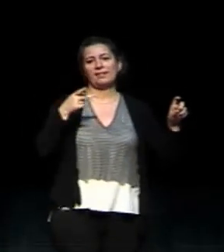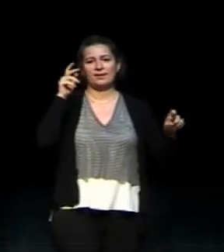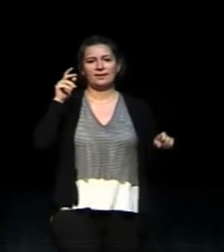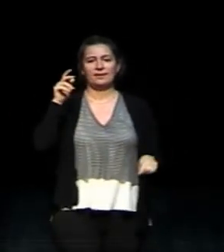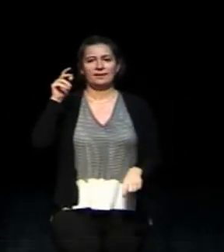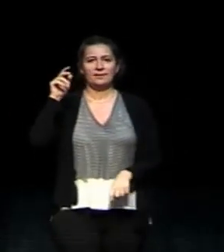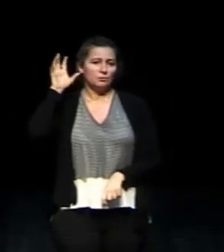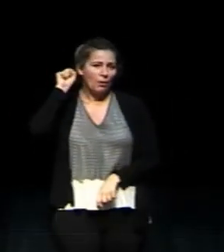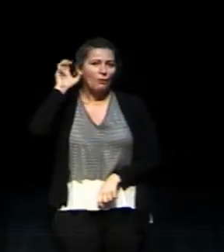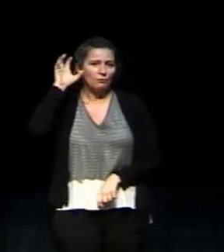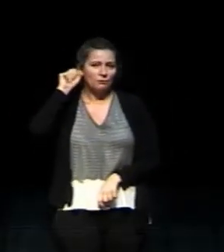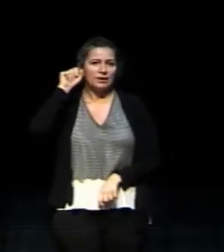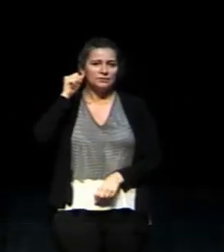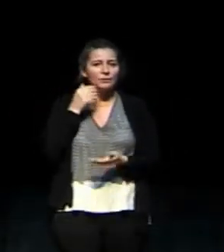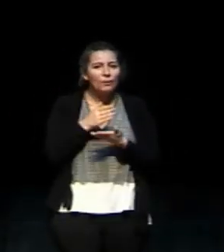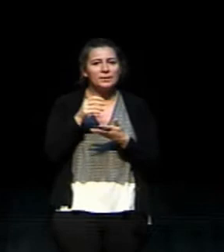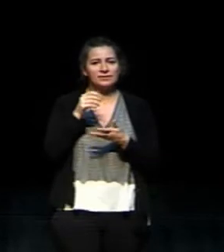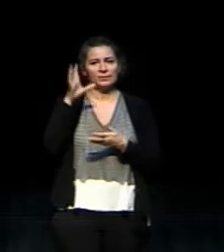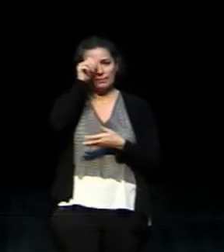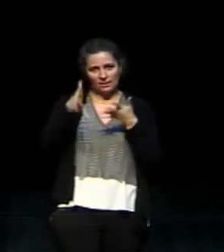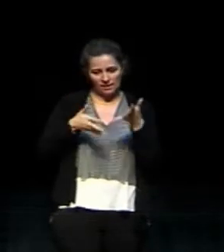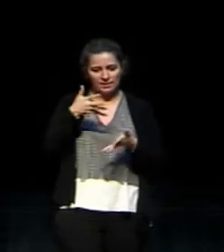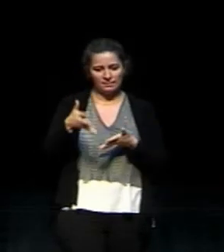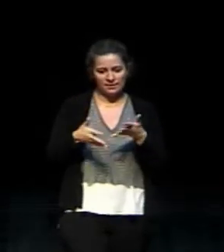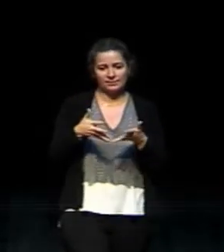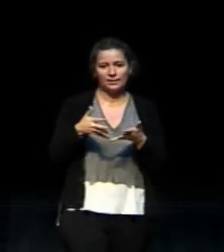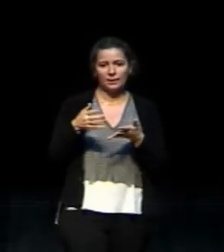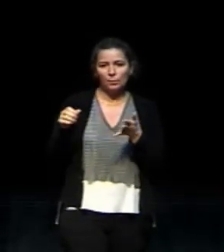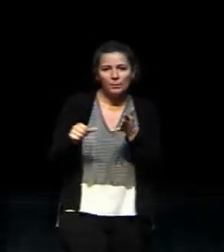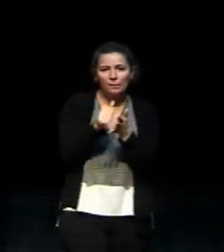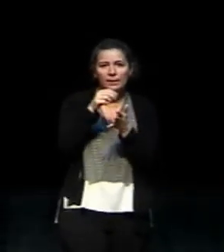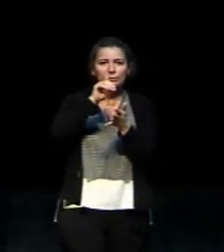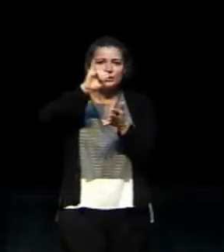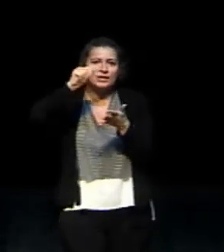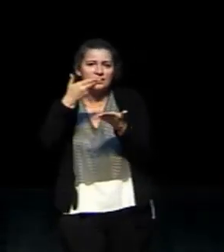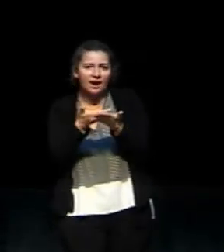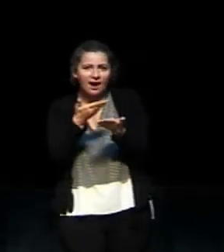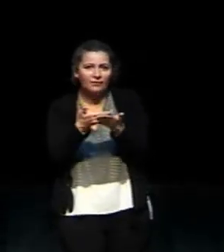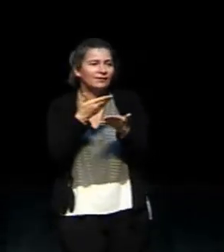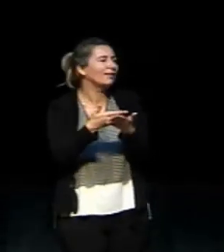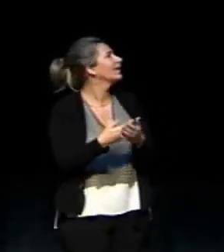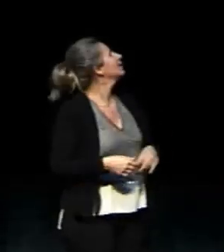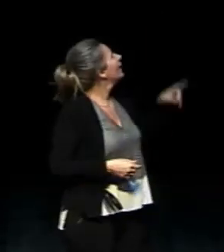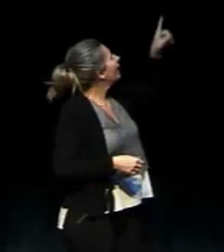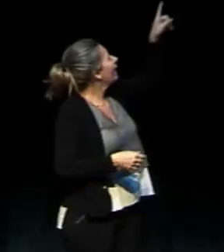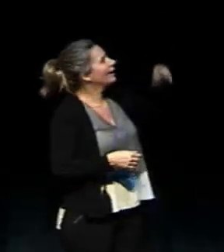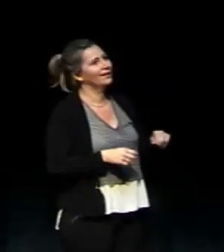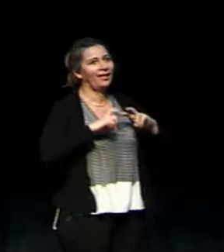Bom, essa é uma fala de uma pessoa ouvinte, um aprendiz da língua de sinais, e essa fala foi